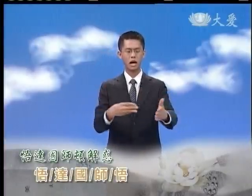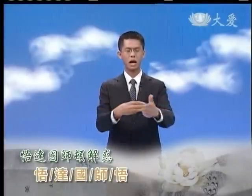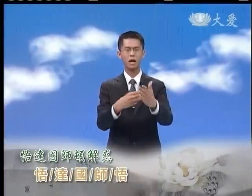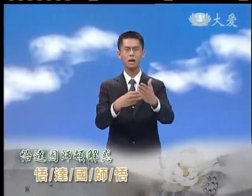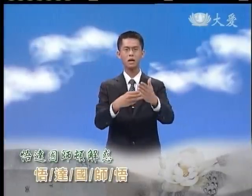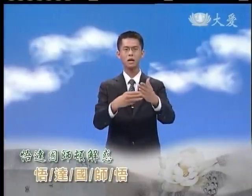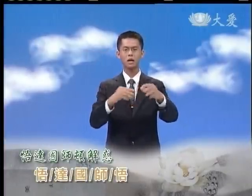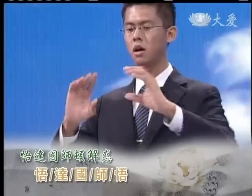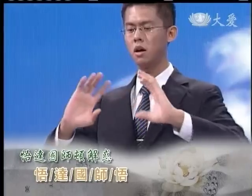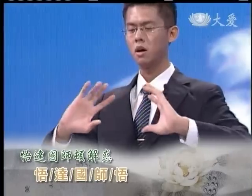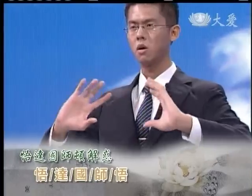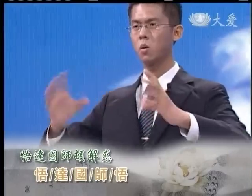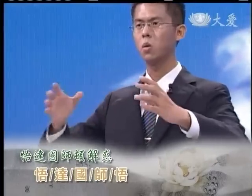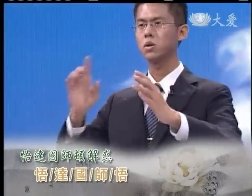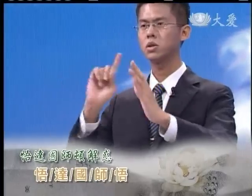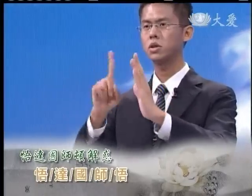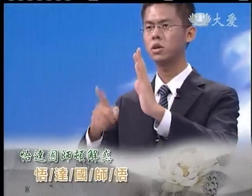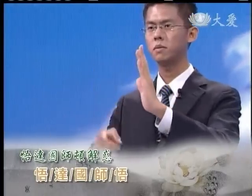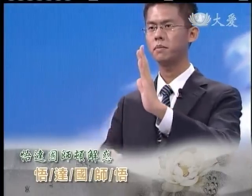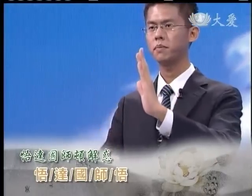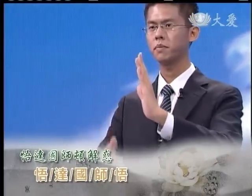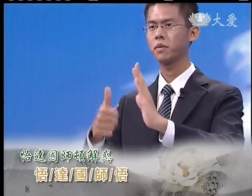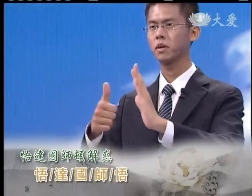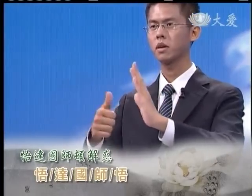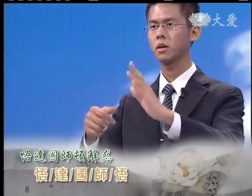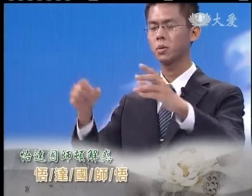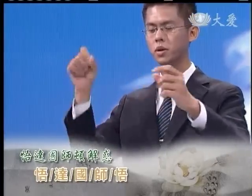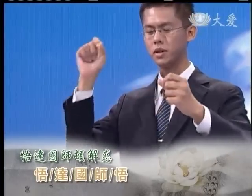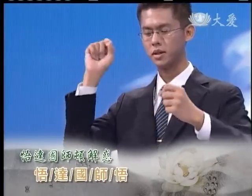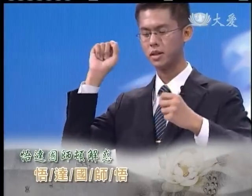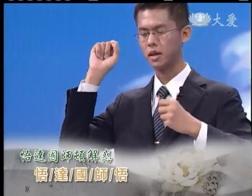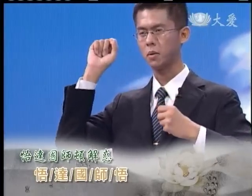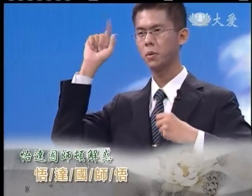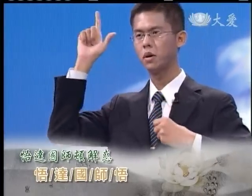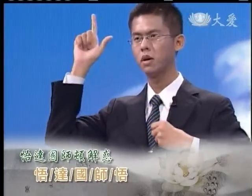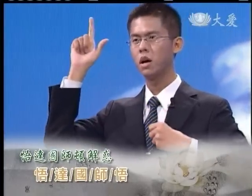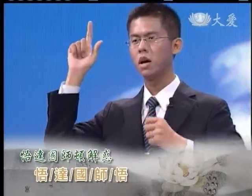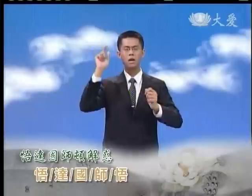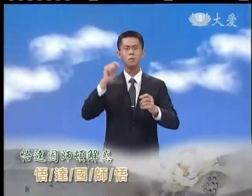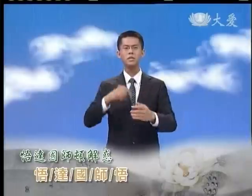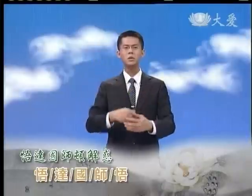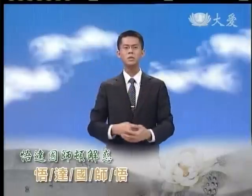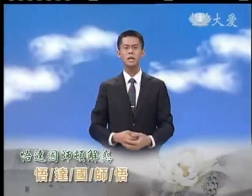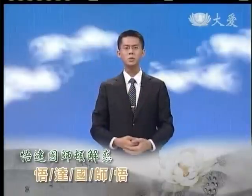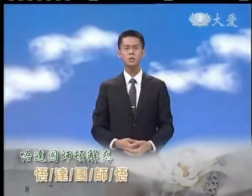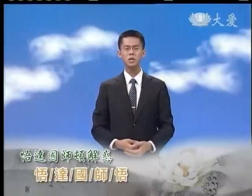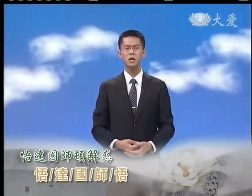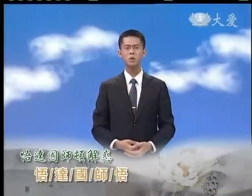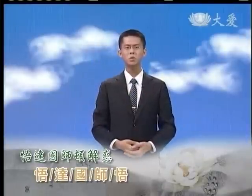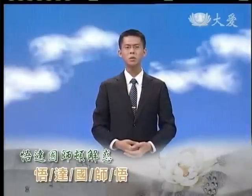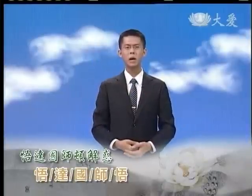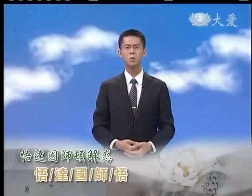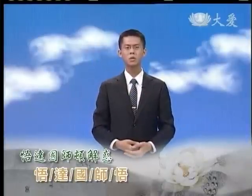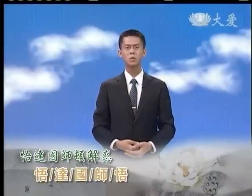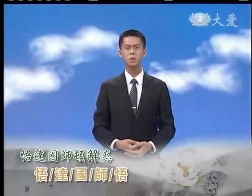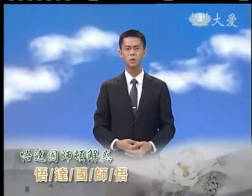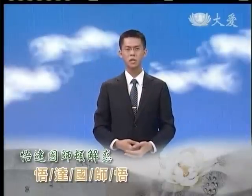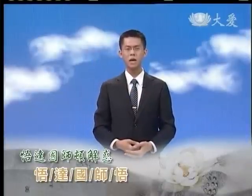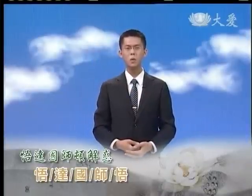答国师顿解惑，因为迦诺迦尊者告诉悟达国师，唯有忏